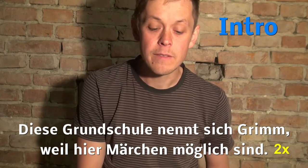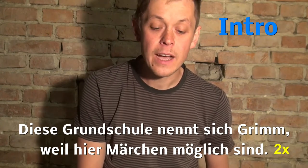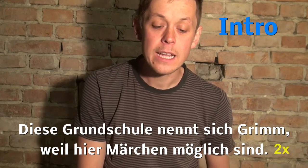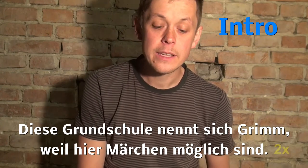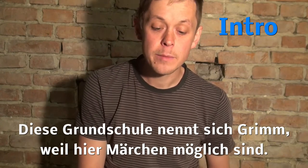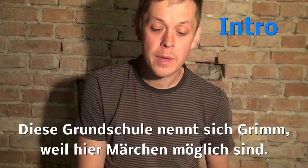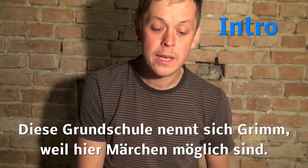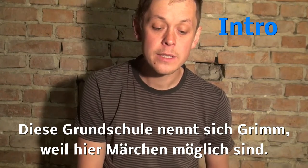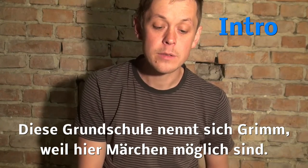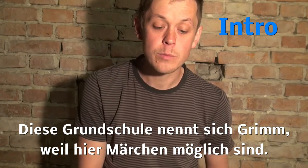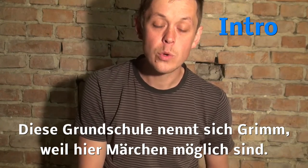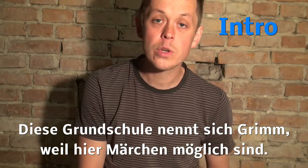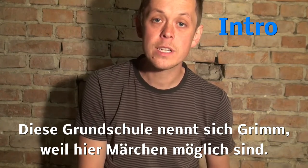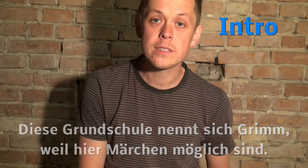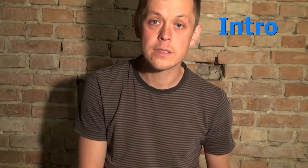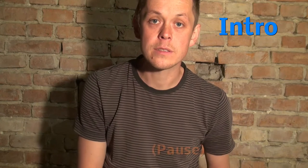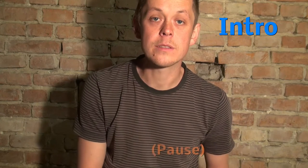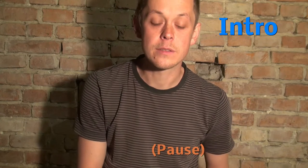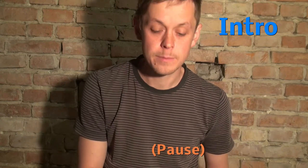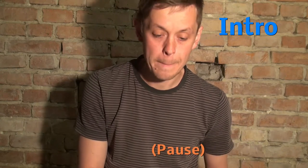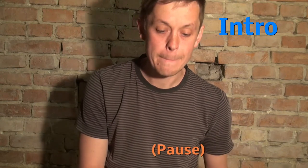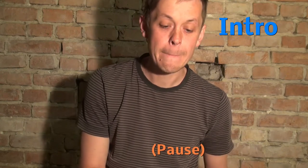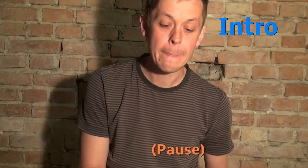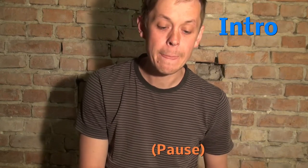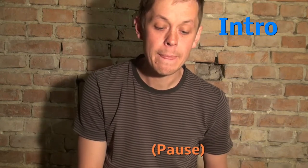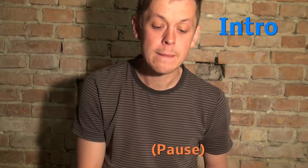weil hier Märchen möglich sind.